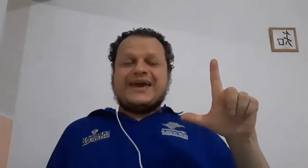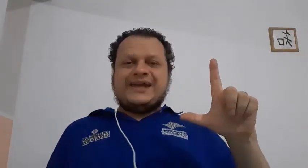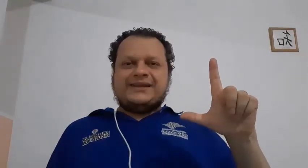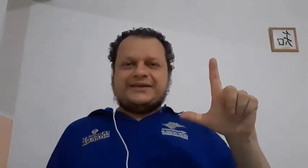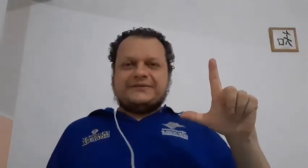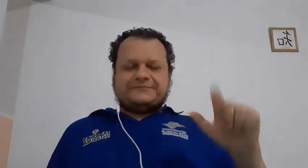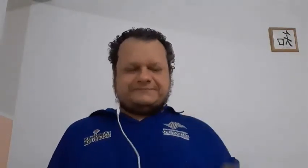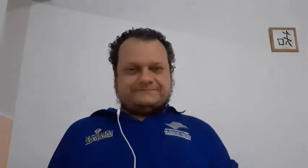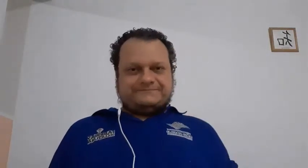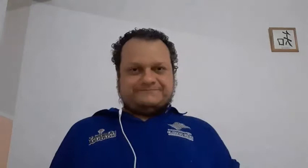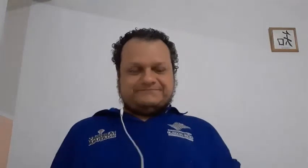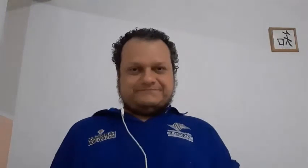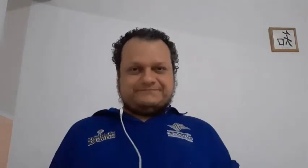L.